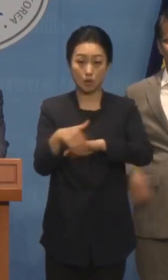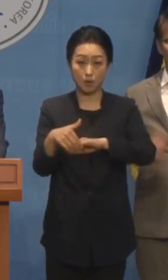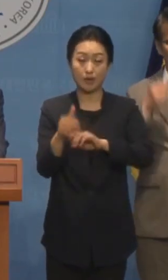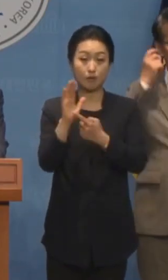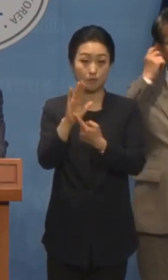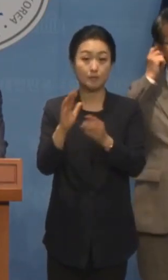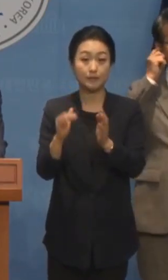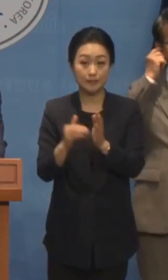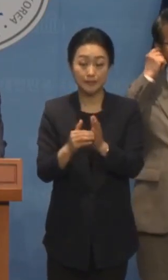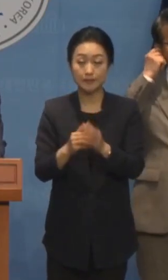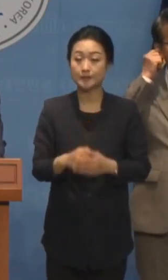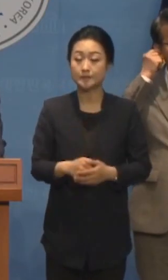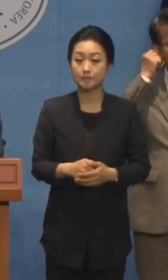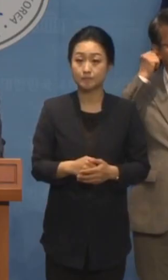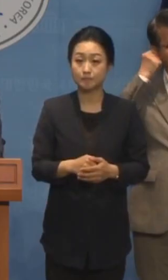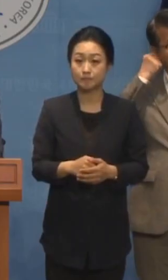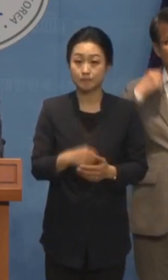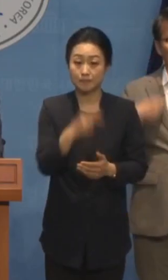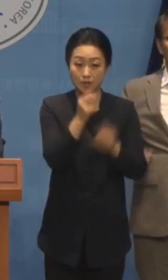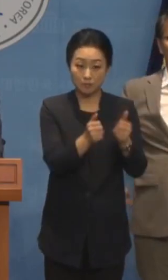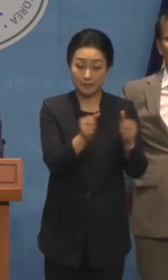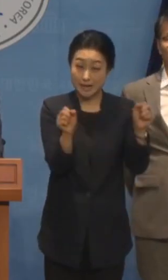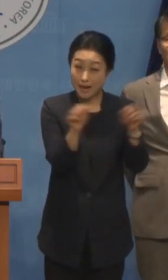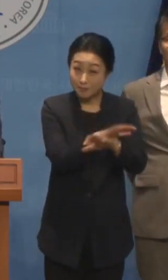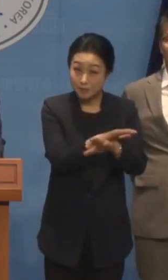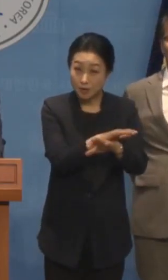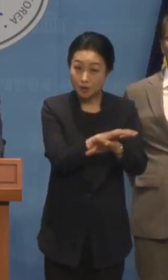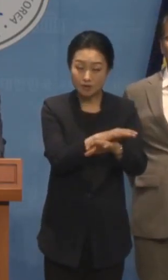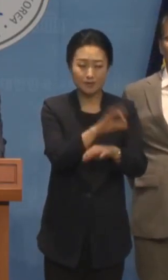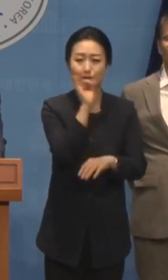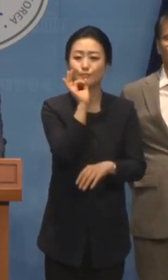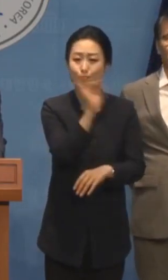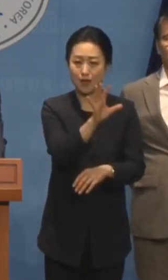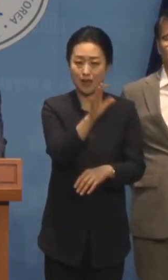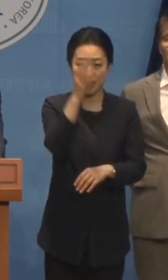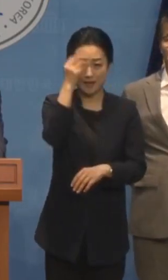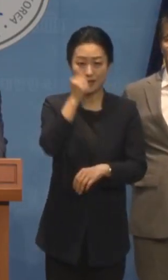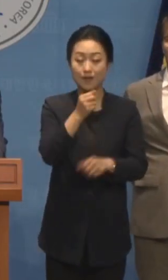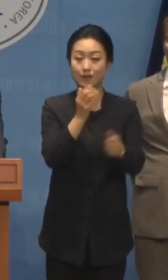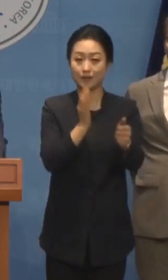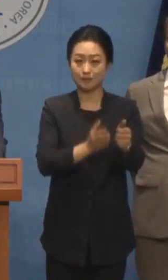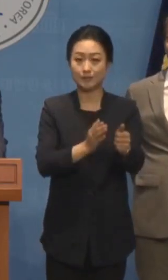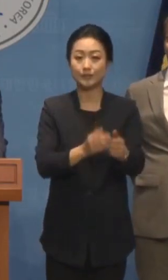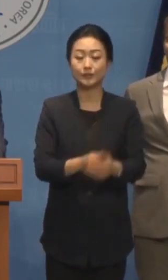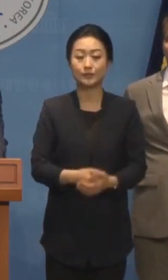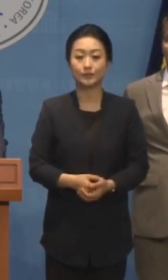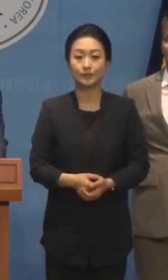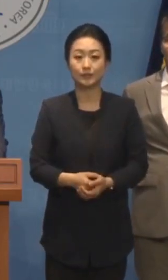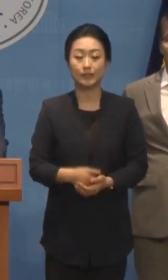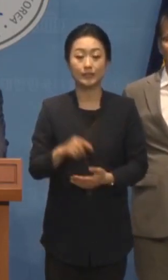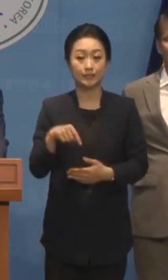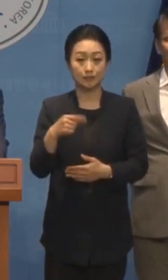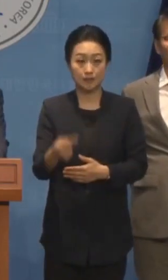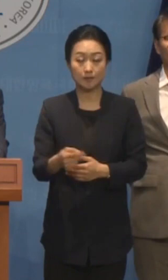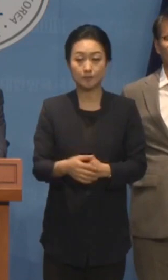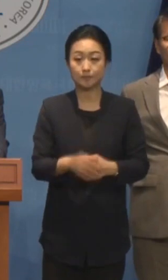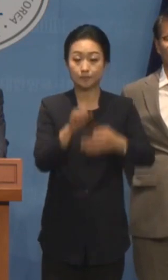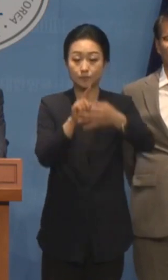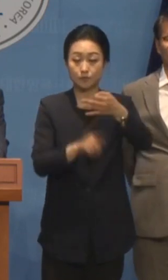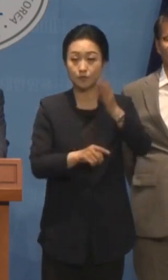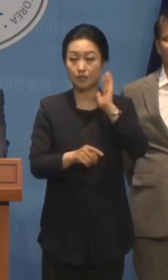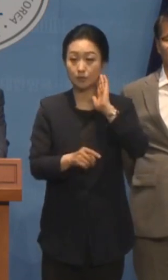밝혔습니다. 검찰이 감춘다고 감춰지지 않는다는 것을 명심하시기 바랍니다. 그리고